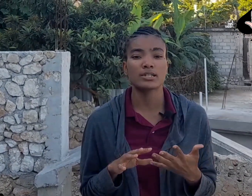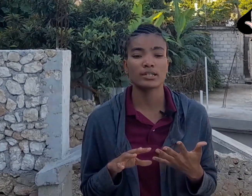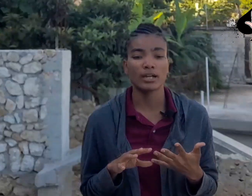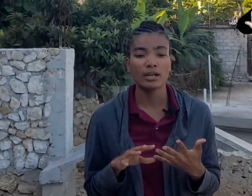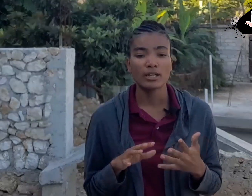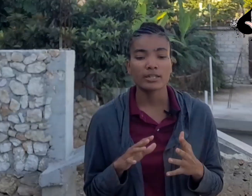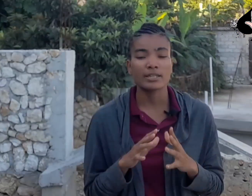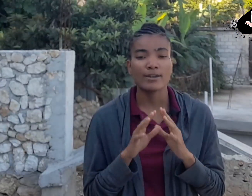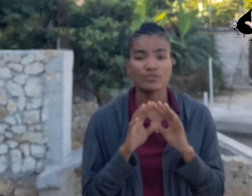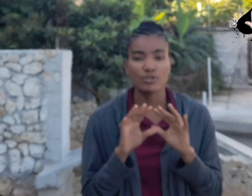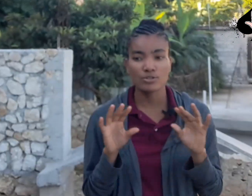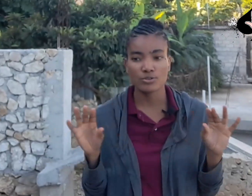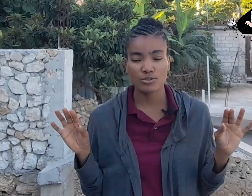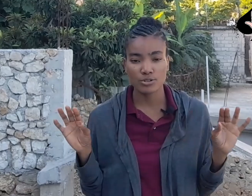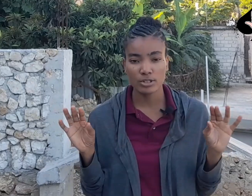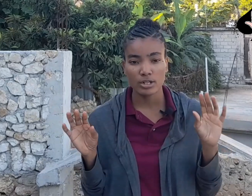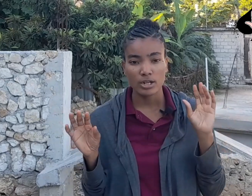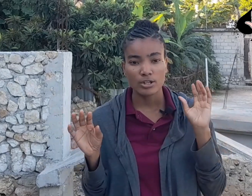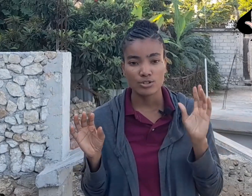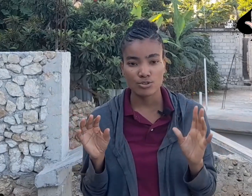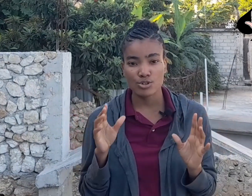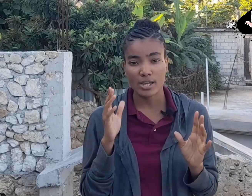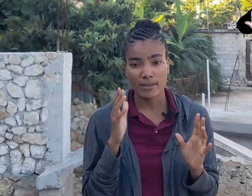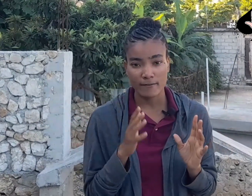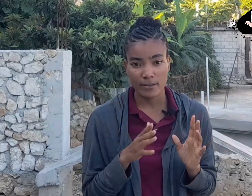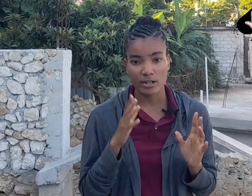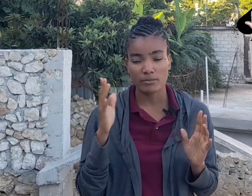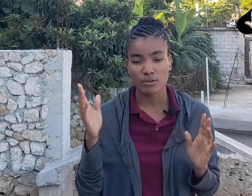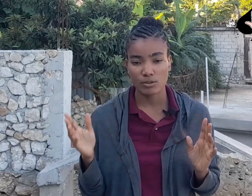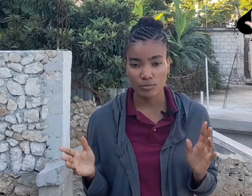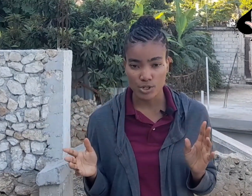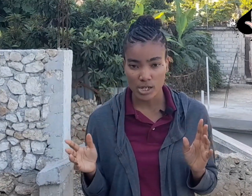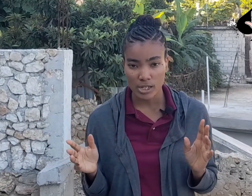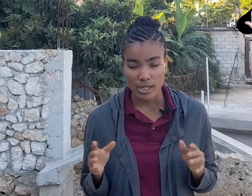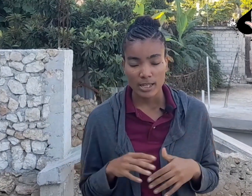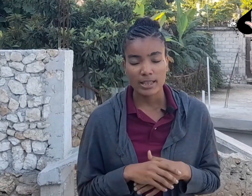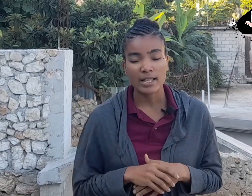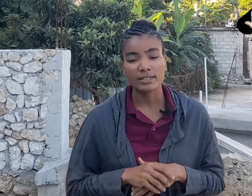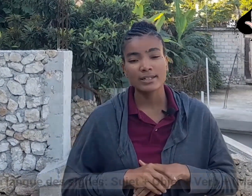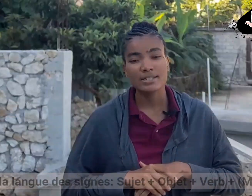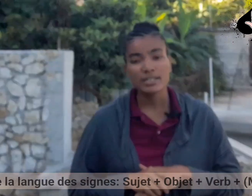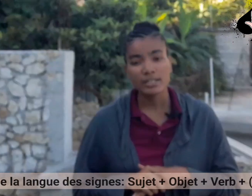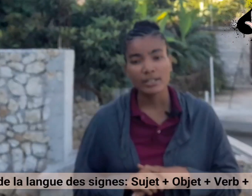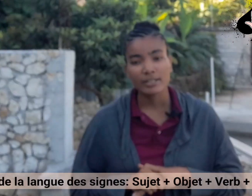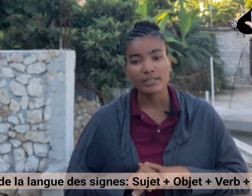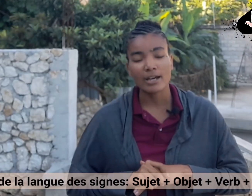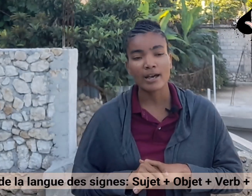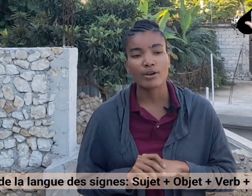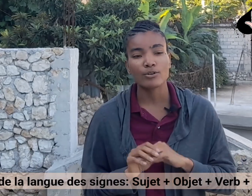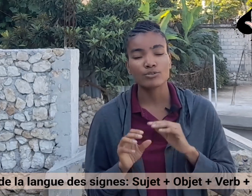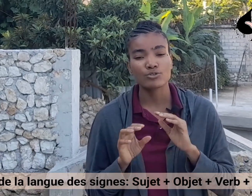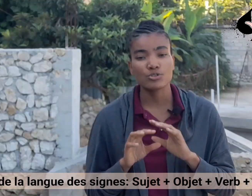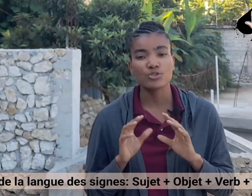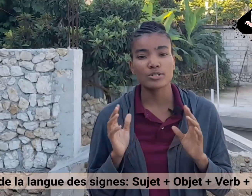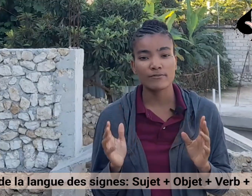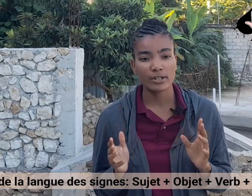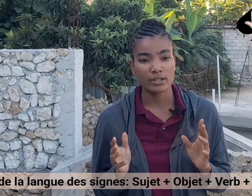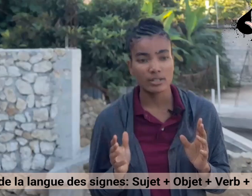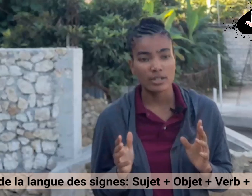etc., qui a une seule structure, sujet, verbe, objet, la langue des signes a une structure différente.